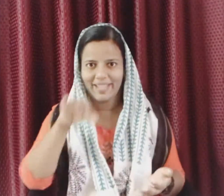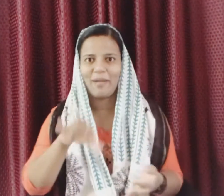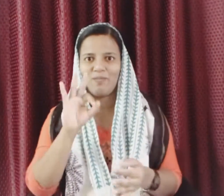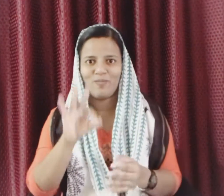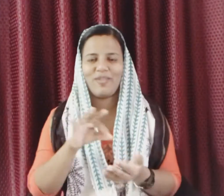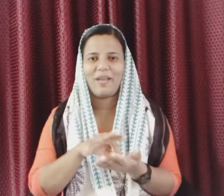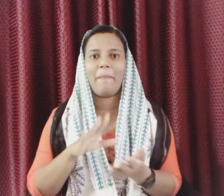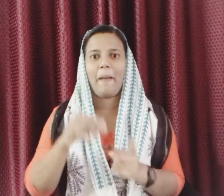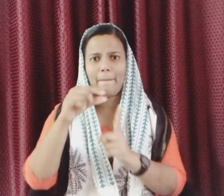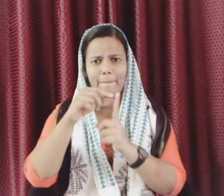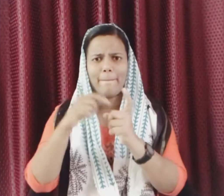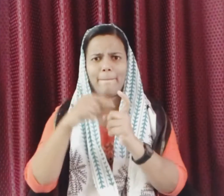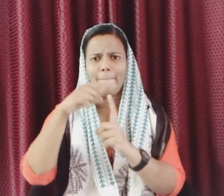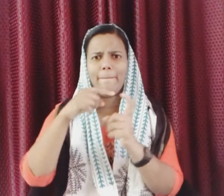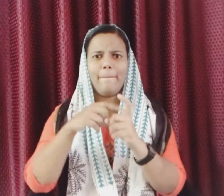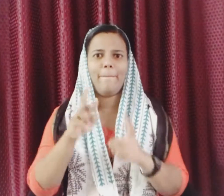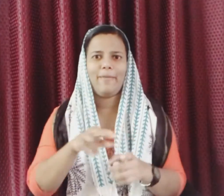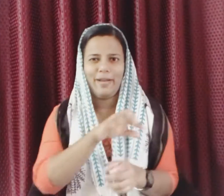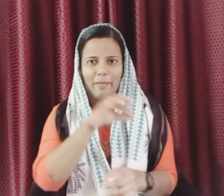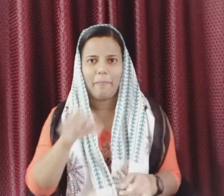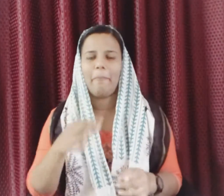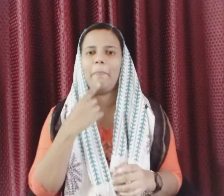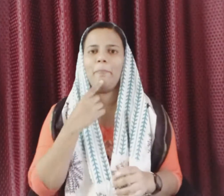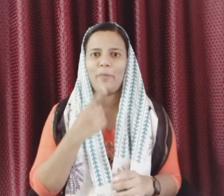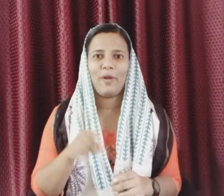നിന്നും. അപ്പോസ്തലനായ പത്രോസ് വീണ്ടും കോട്ട് ചെയ്ത് പറഞ്ഞിരിക്കുക. സങ്കീർത്തനം